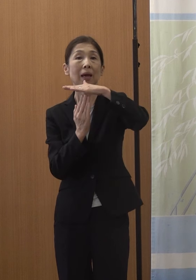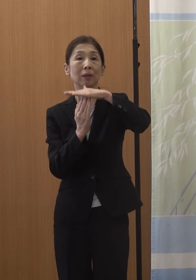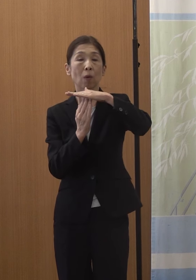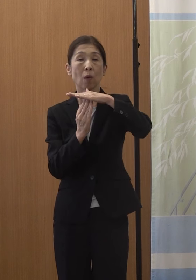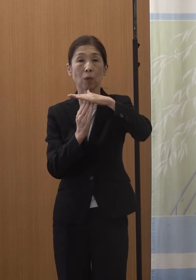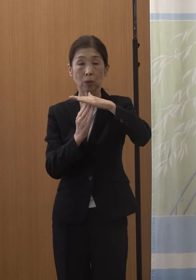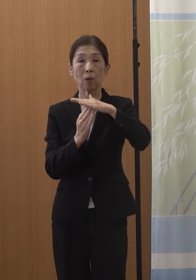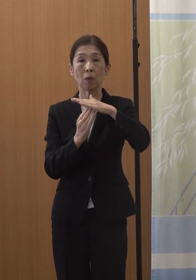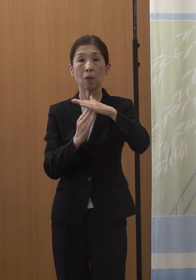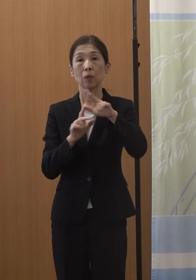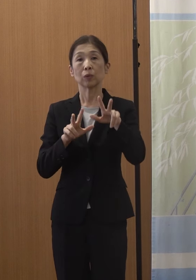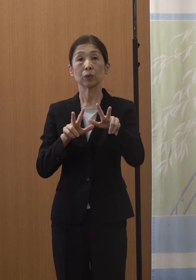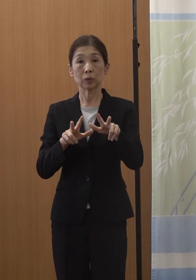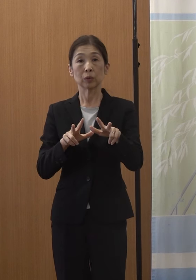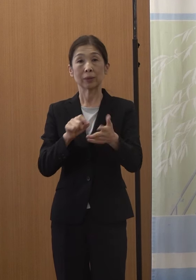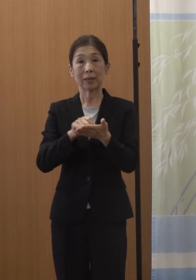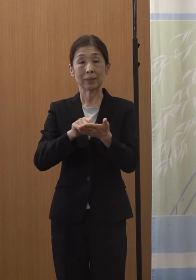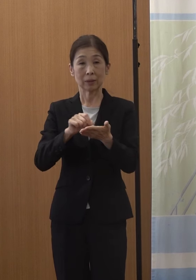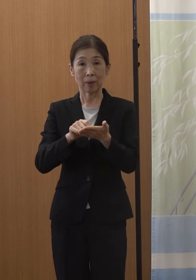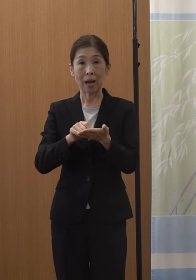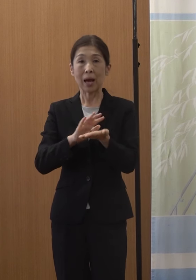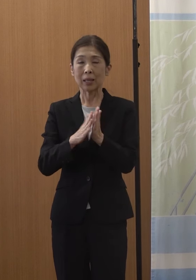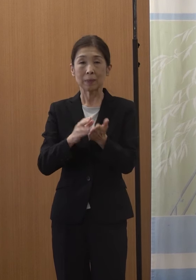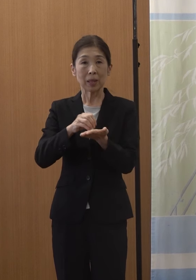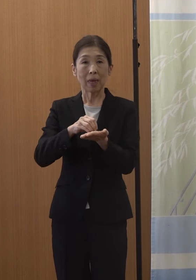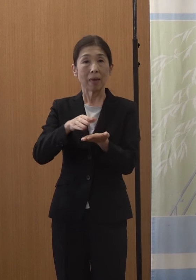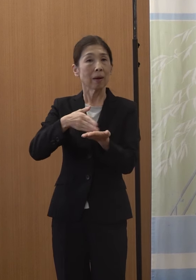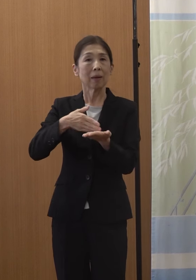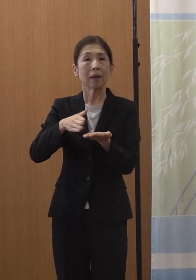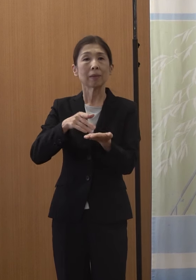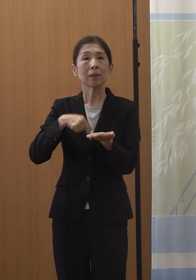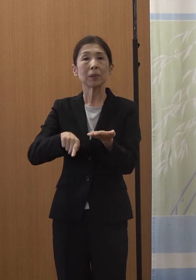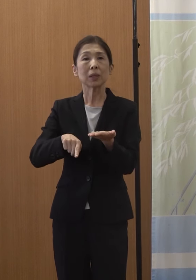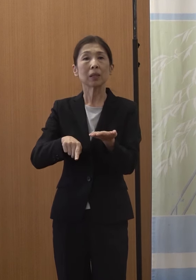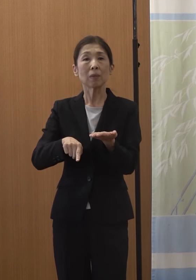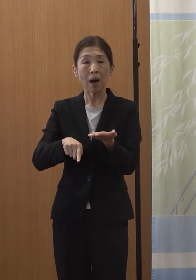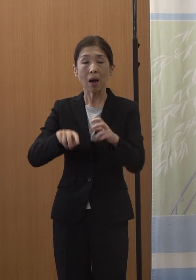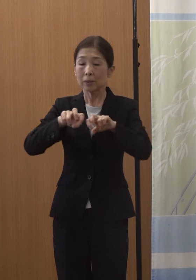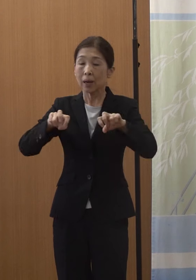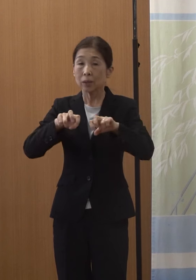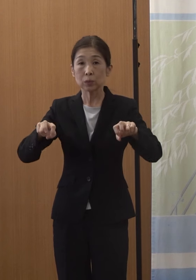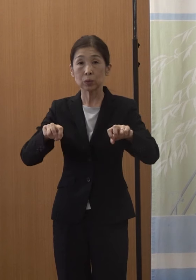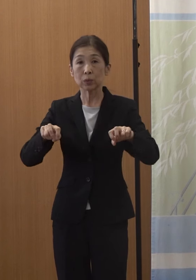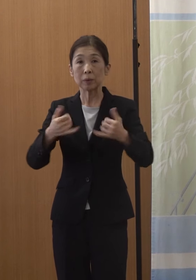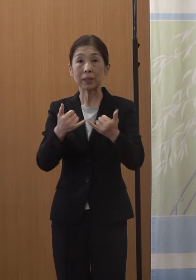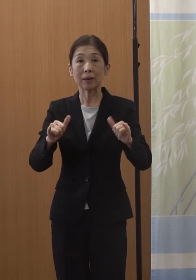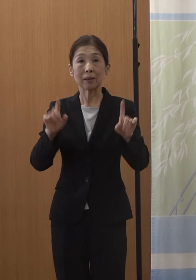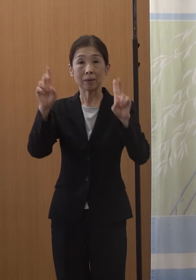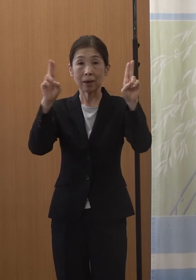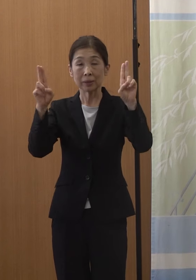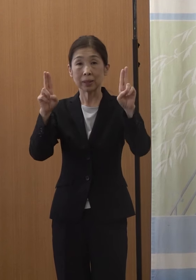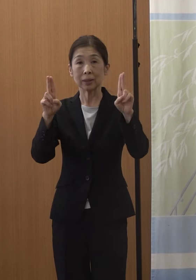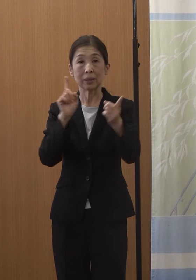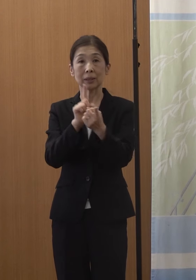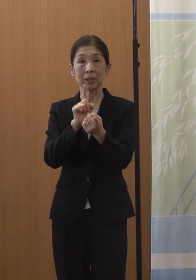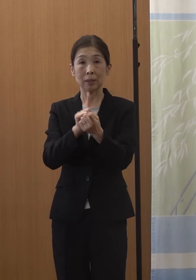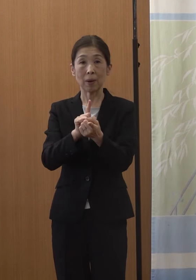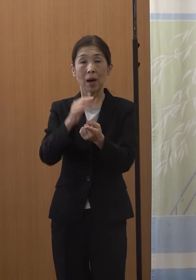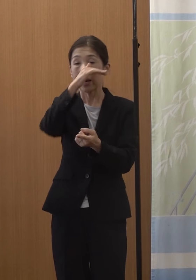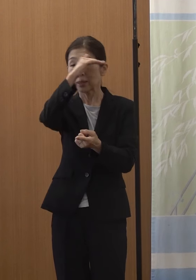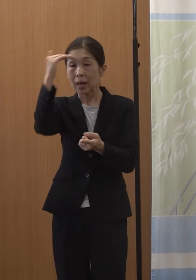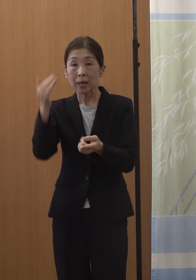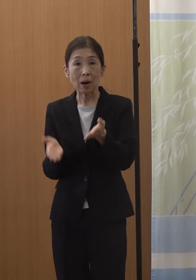についての高さについての記述はあえて、しませんでしたけれども、開発、する、民間事業者に対しては、景観に配